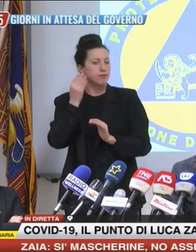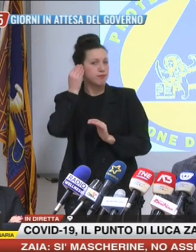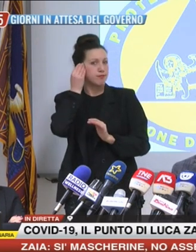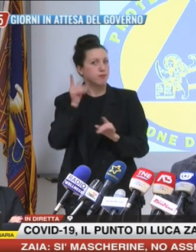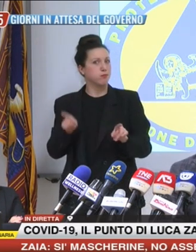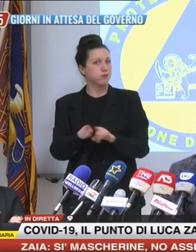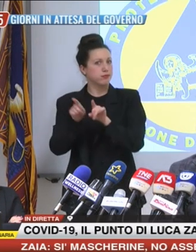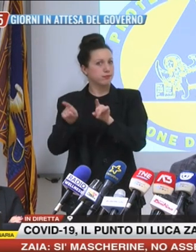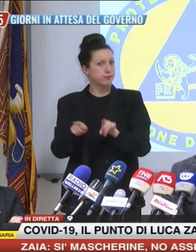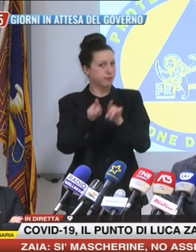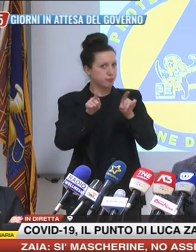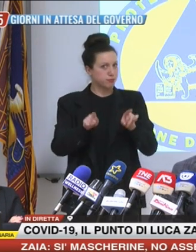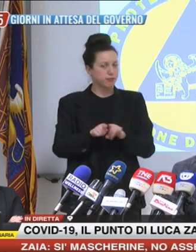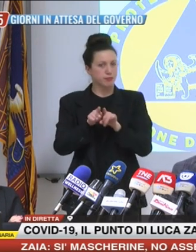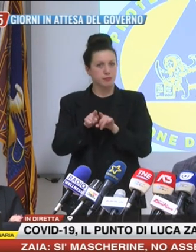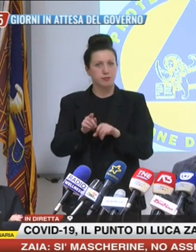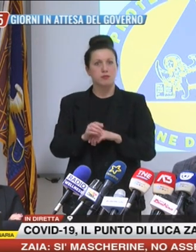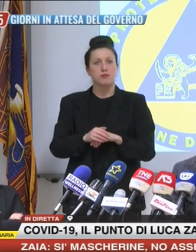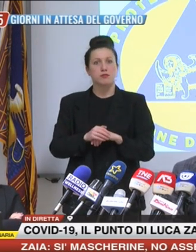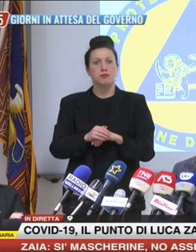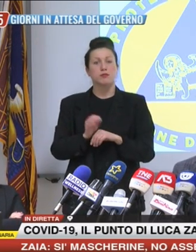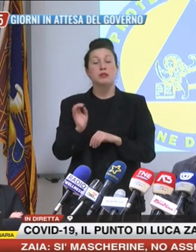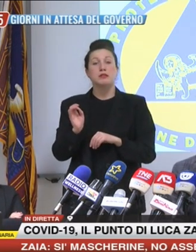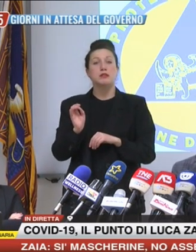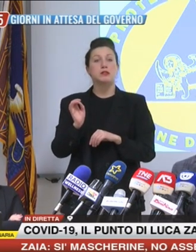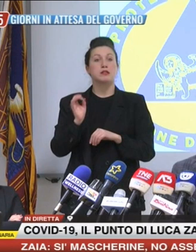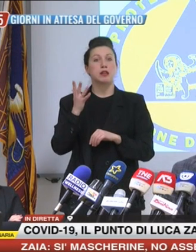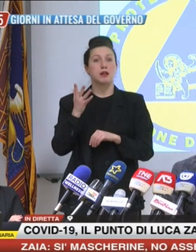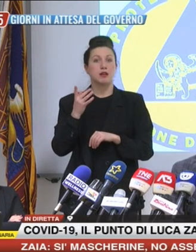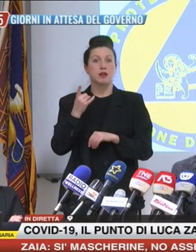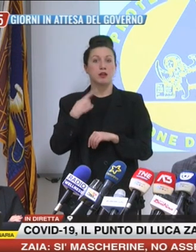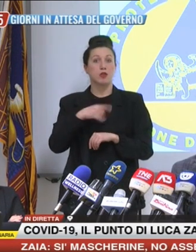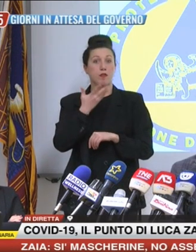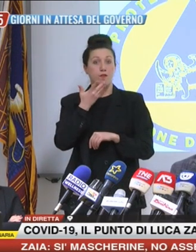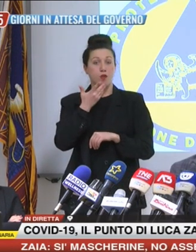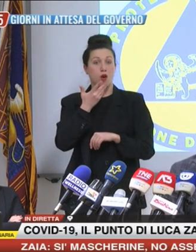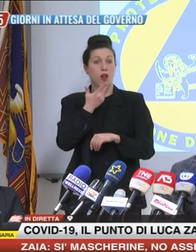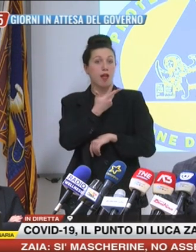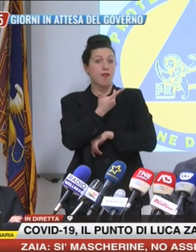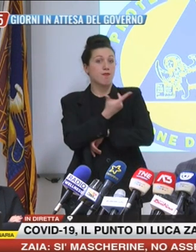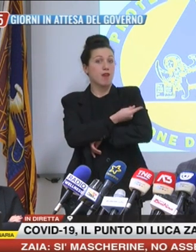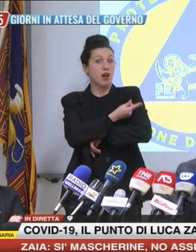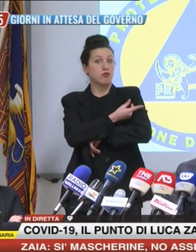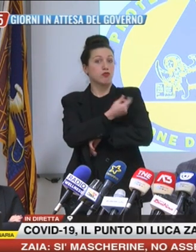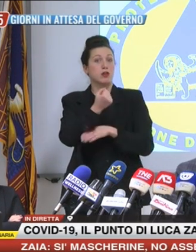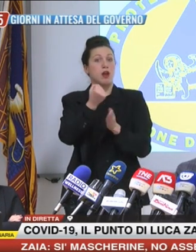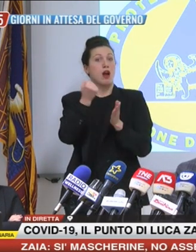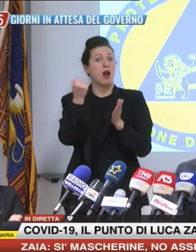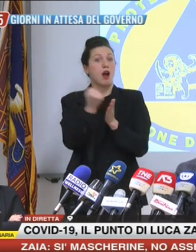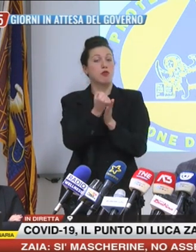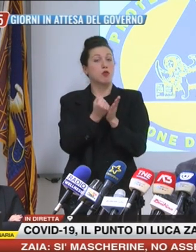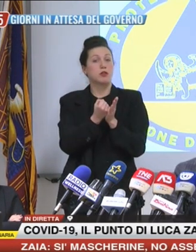vaccini non autorizzati, non li cito, avremmo sicuramente molta più disponibilità già ora.